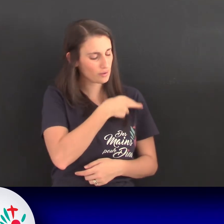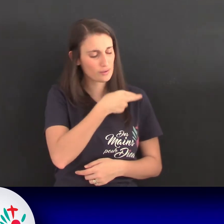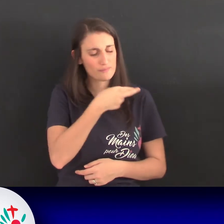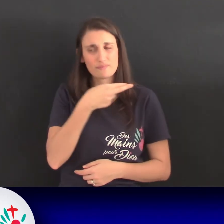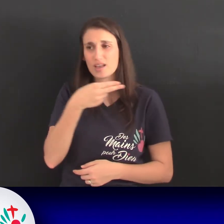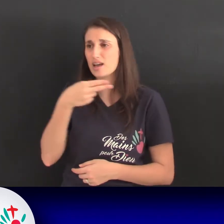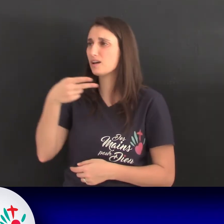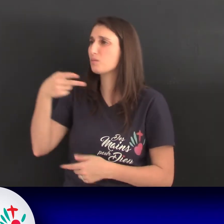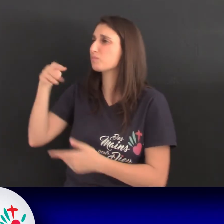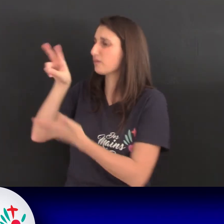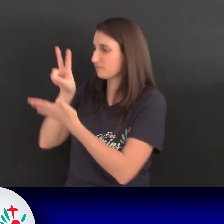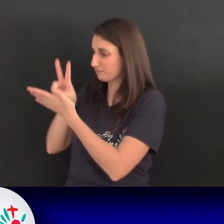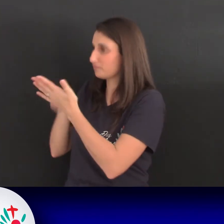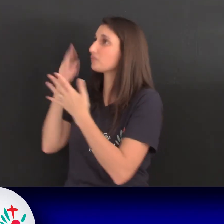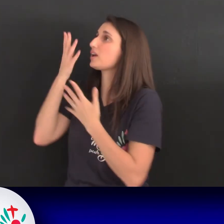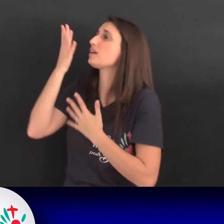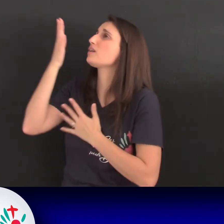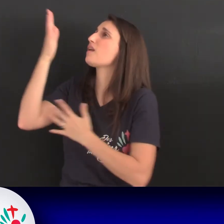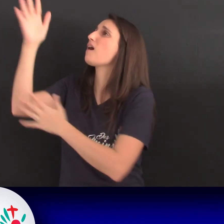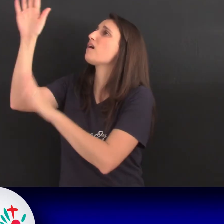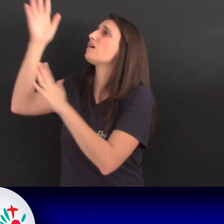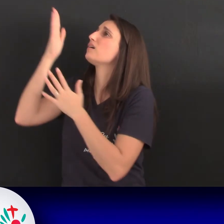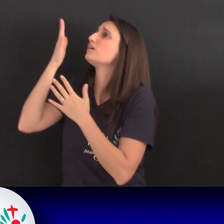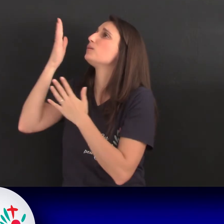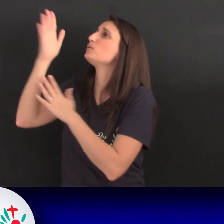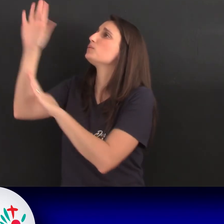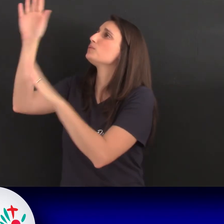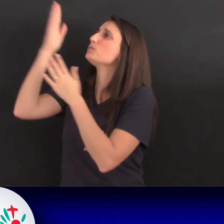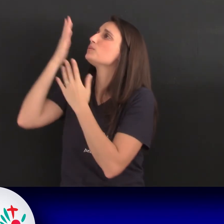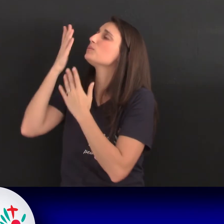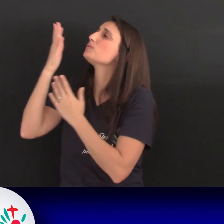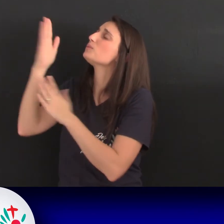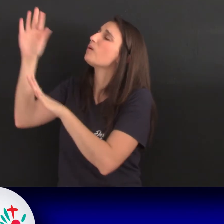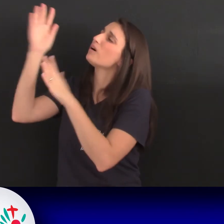Je reviens au cœur de la